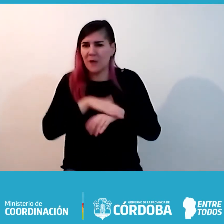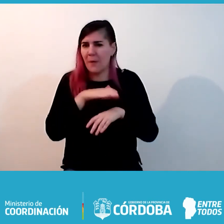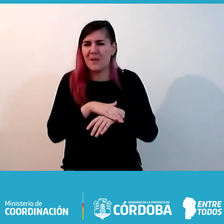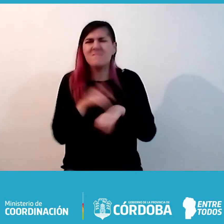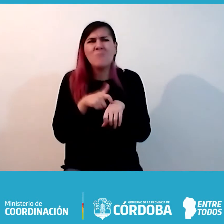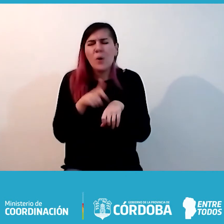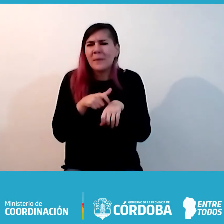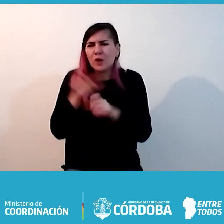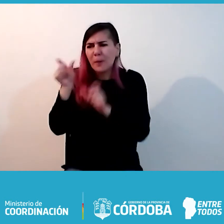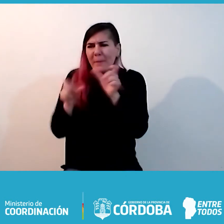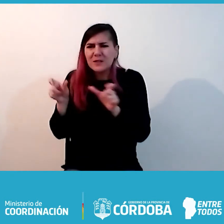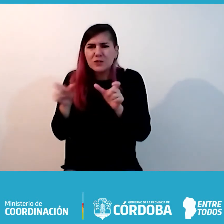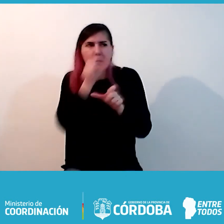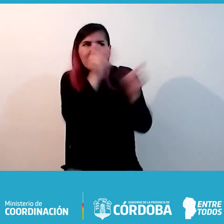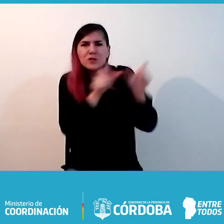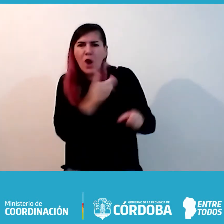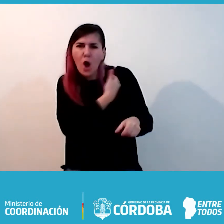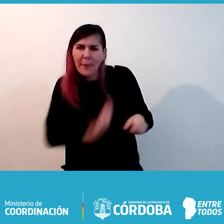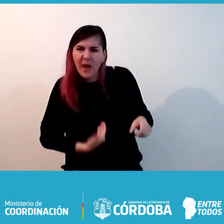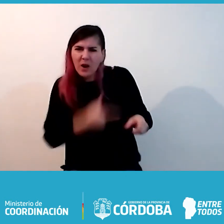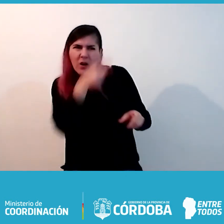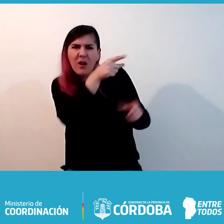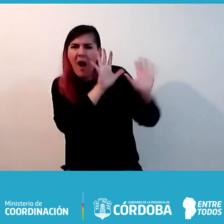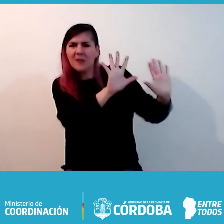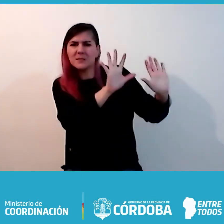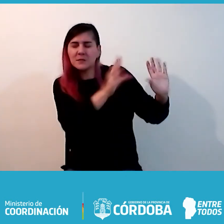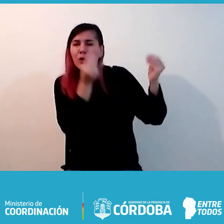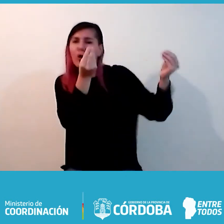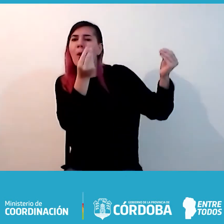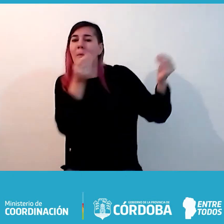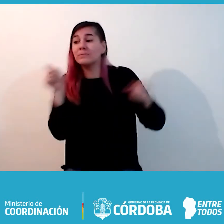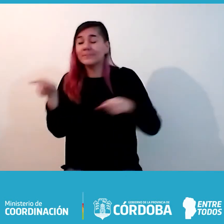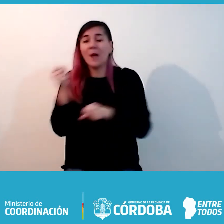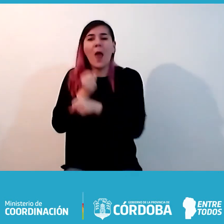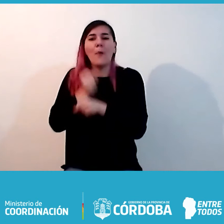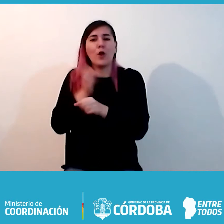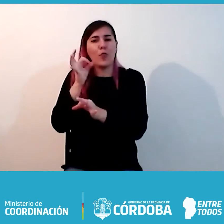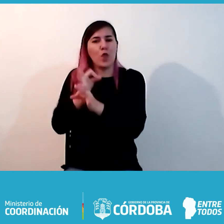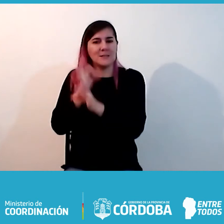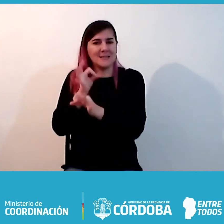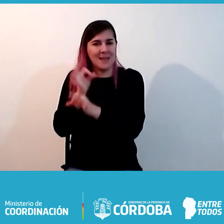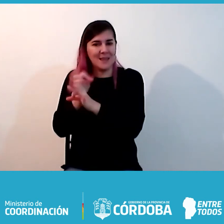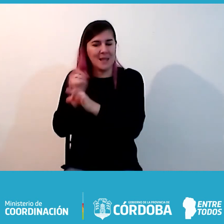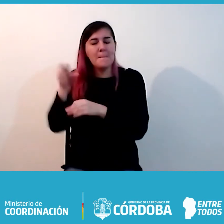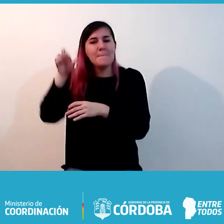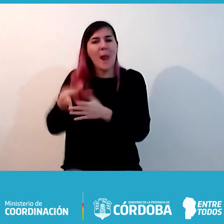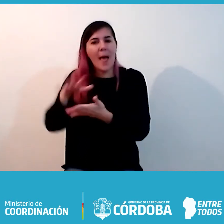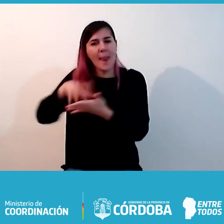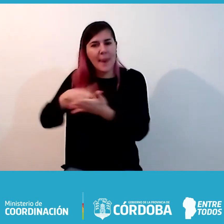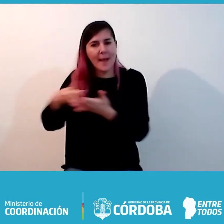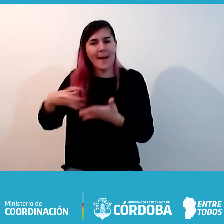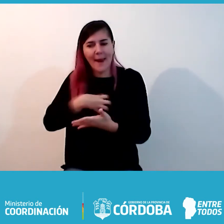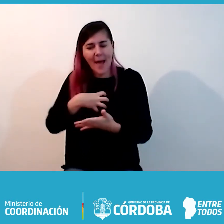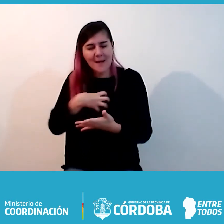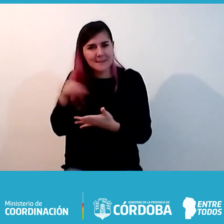momento las personas que nos gobiernan se convirtieron en lo que son? Recuerda que desde su labor docente cada vez que planifica sus clases, pone